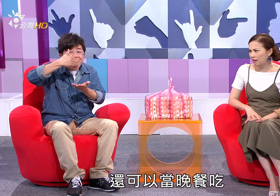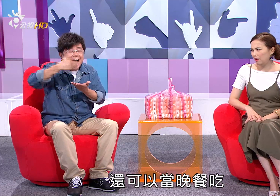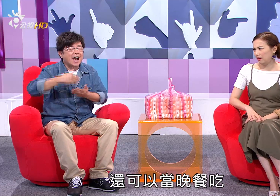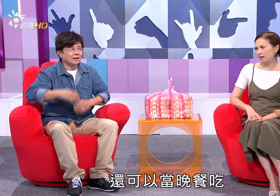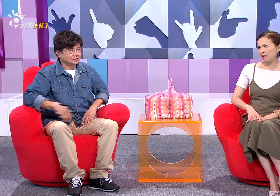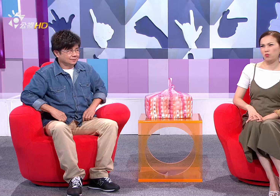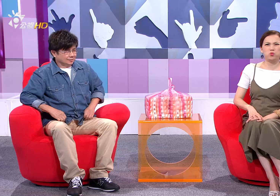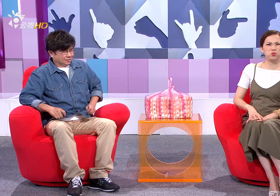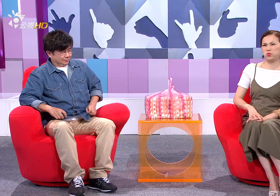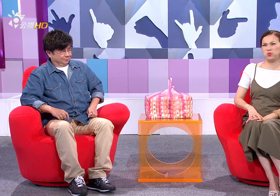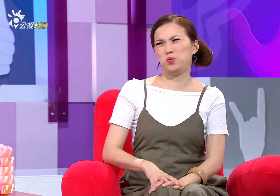呢。